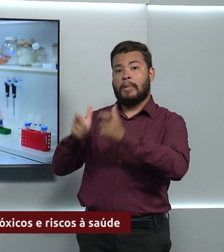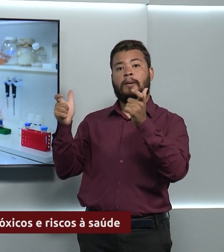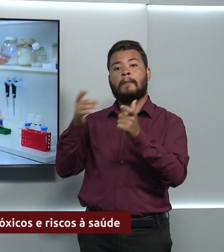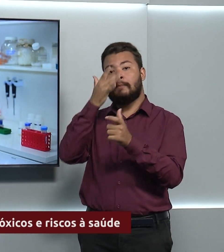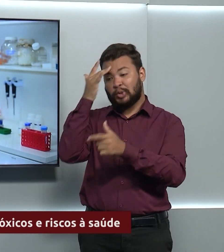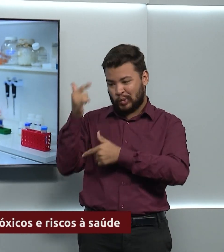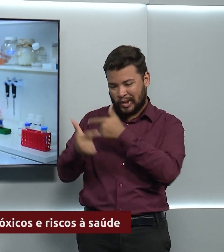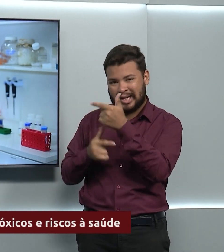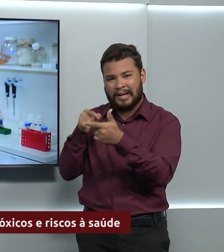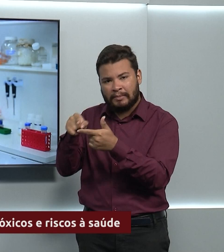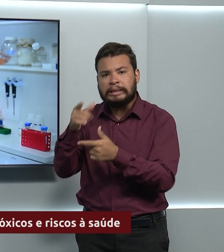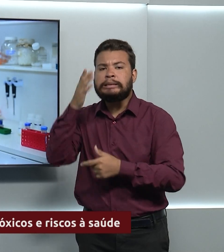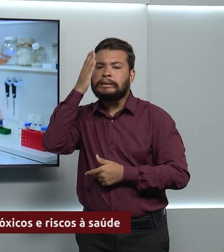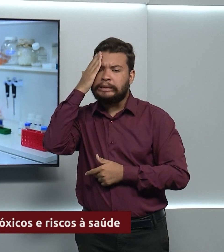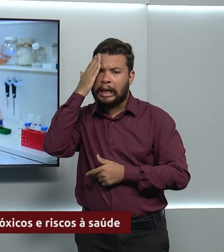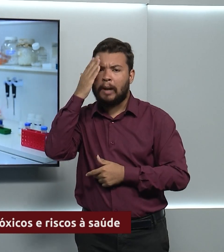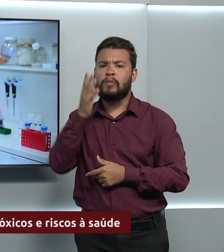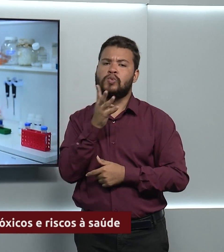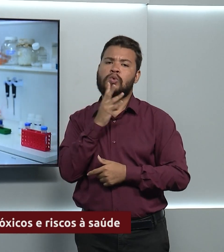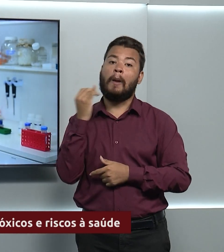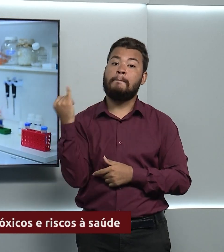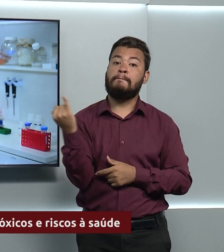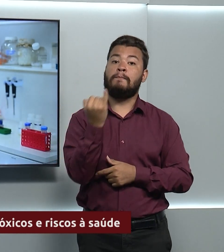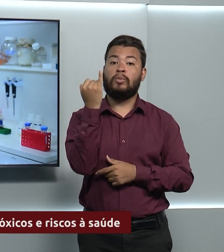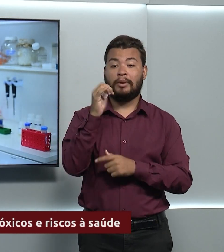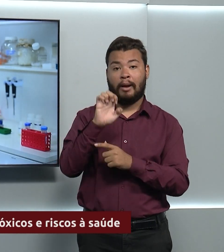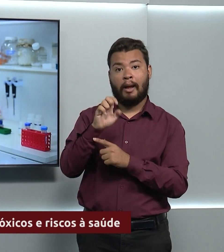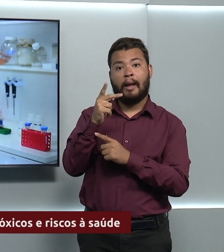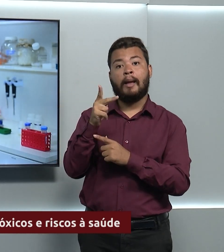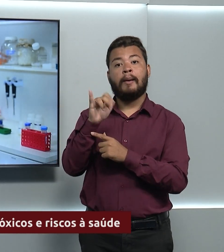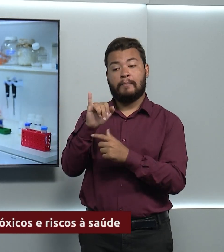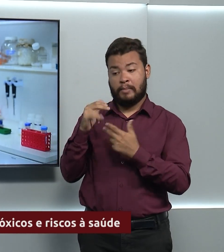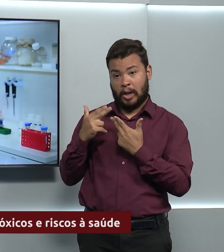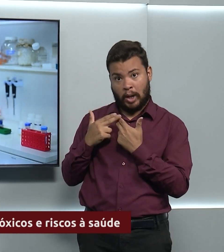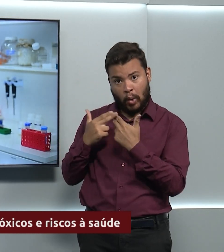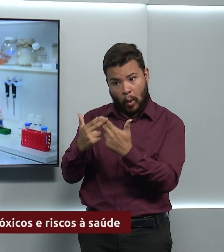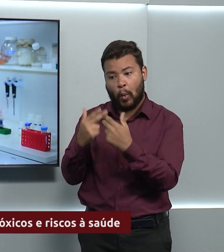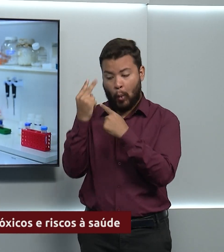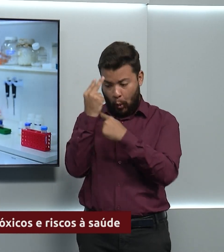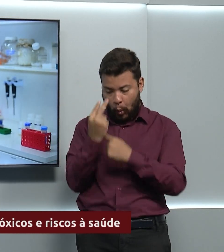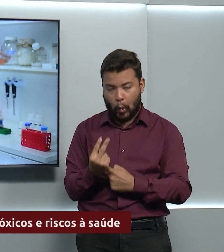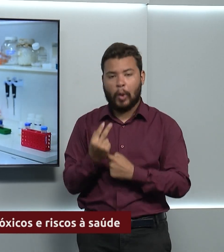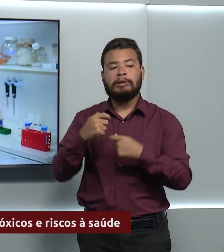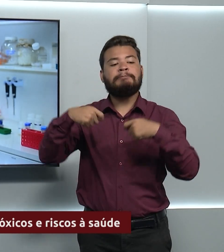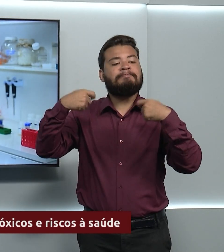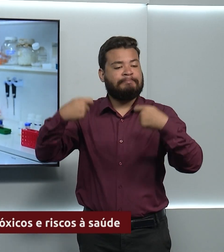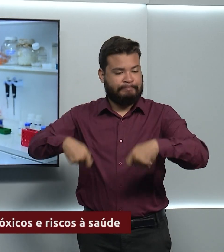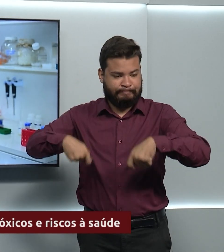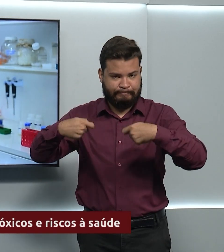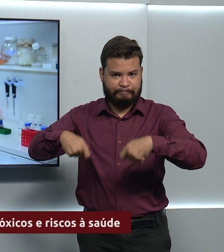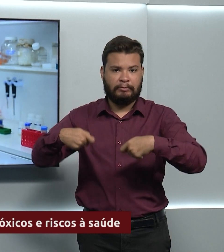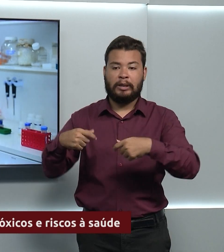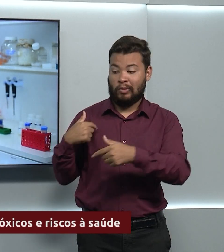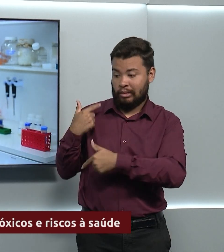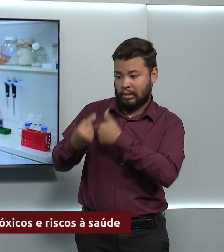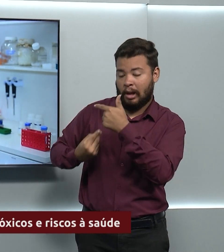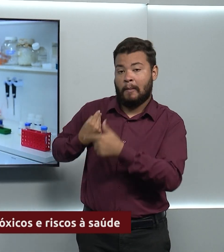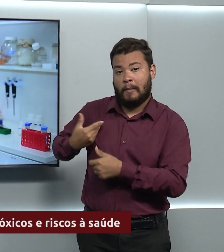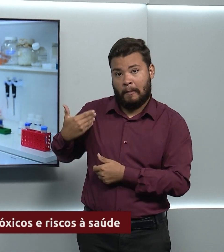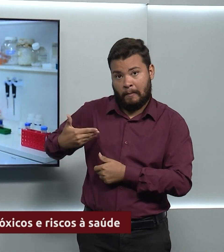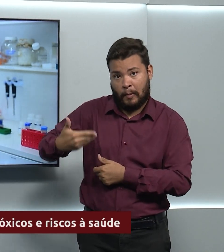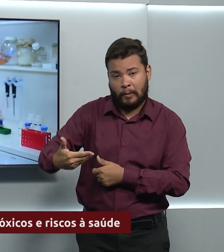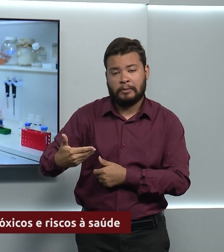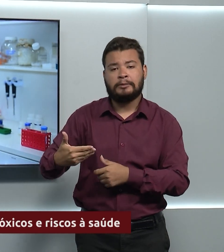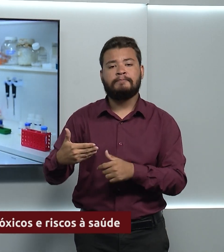da importância do uso de equipamentos de proteção individual durante o trabalho,